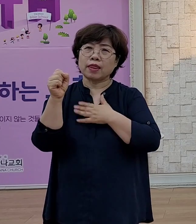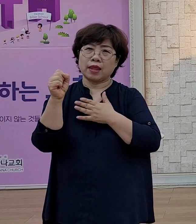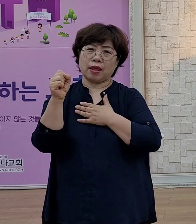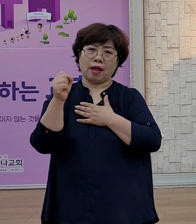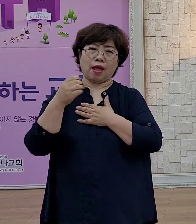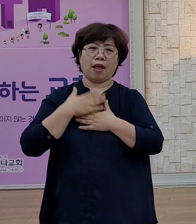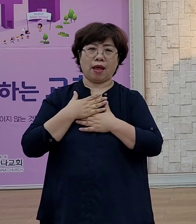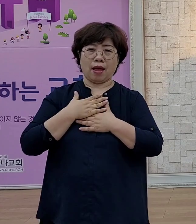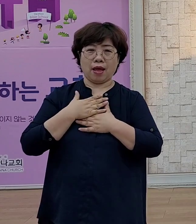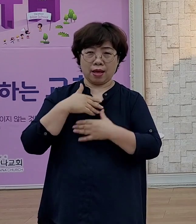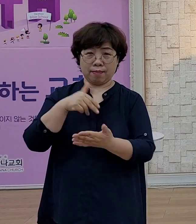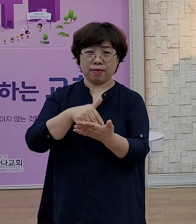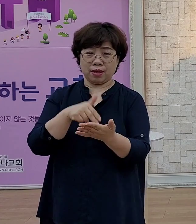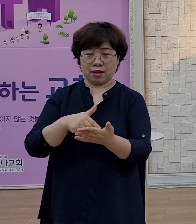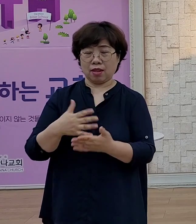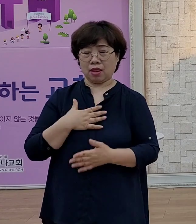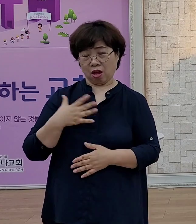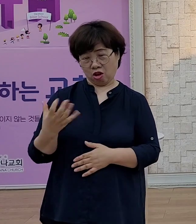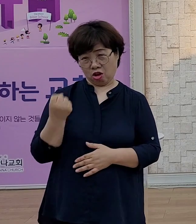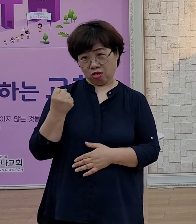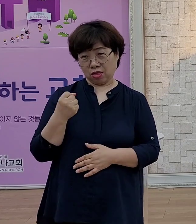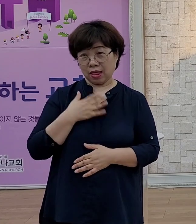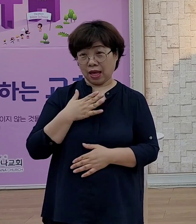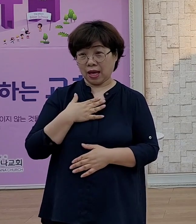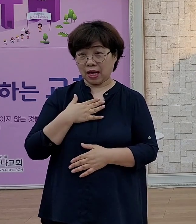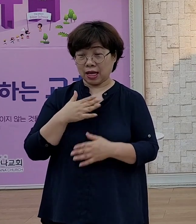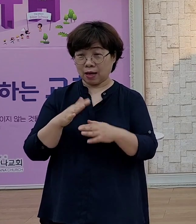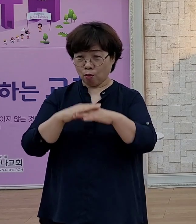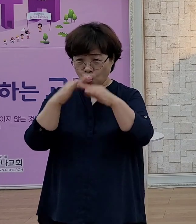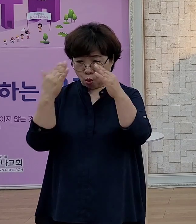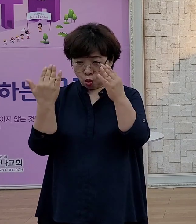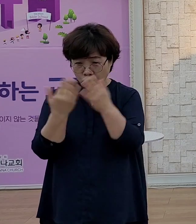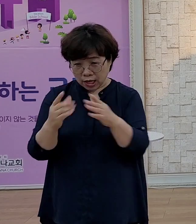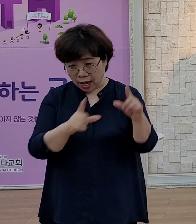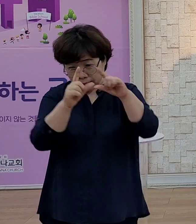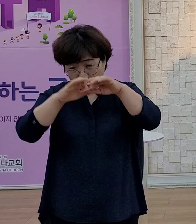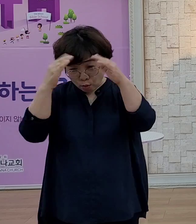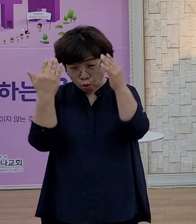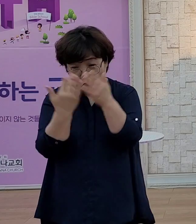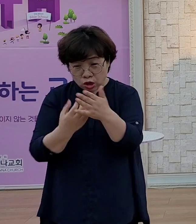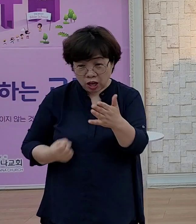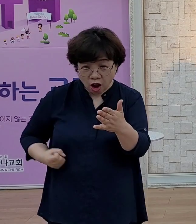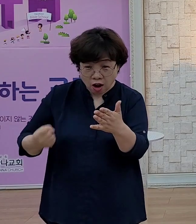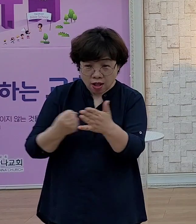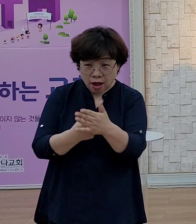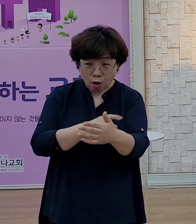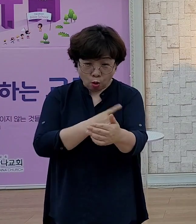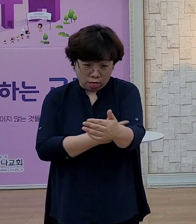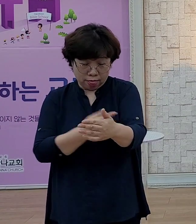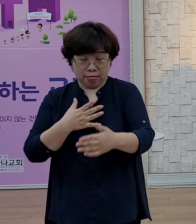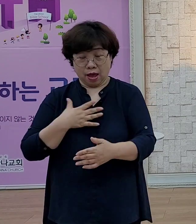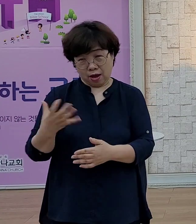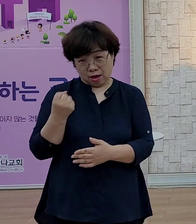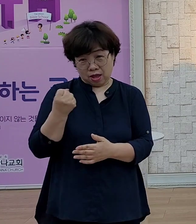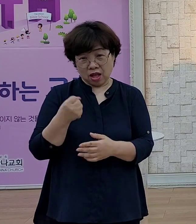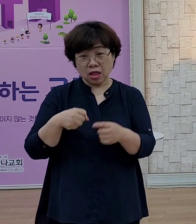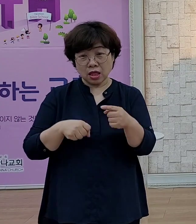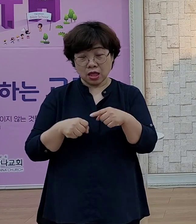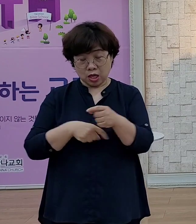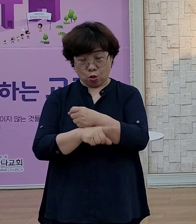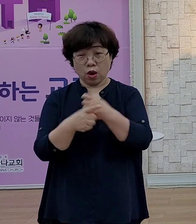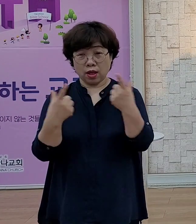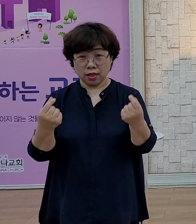잡았습니다. 그 말은 내가 내 삶의 모든 결정권이 나에게 있었다. 내가 했다라는 것입니다.